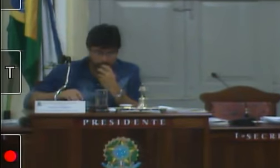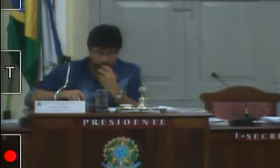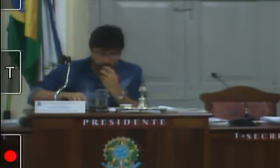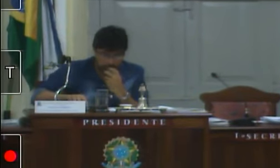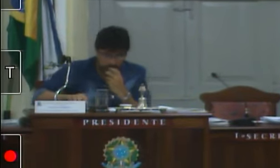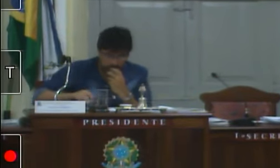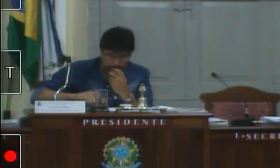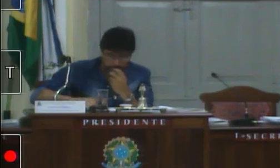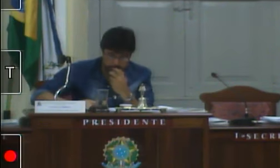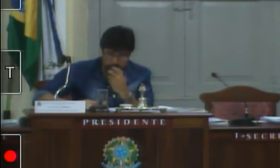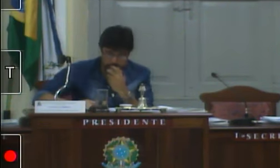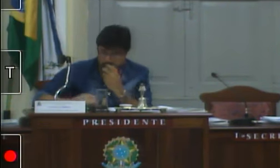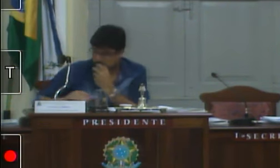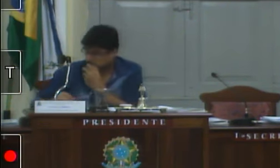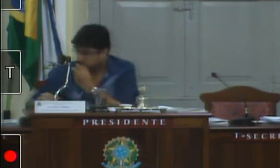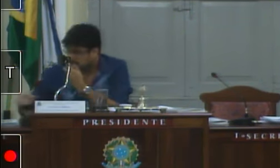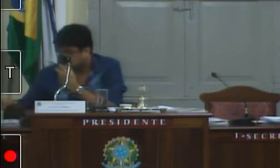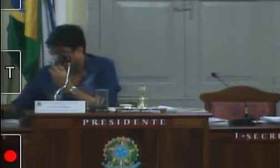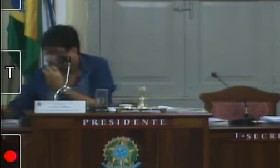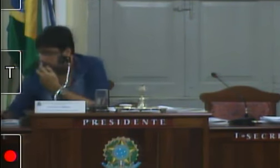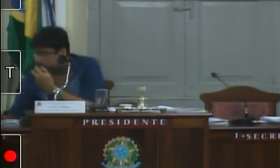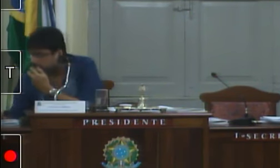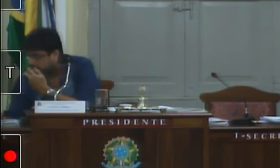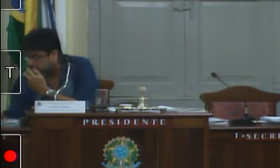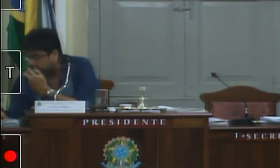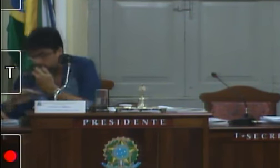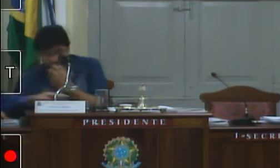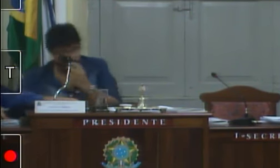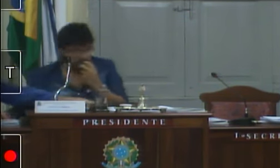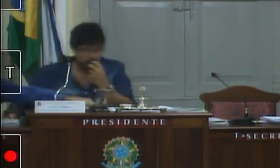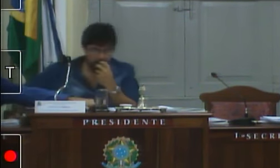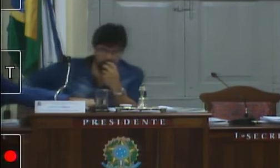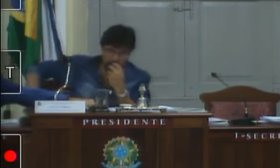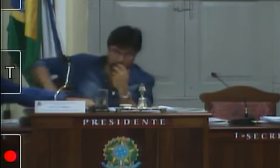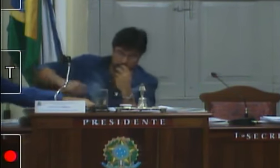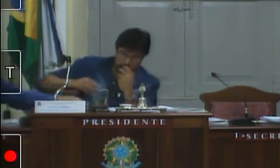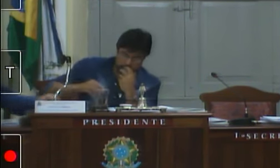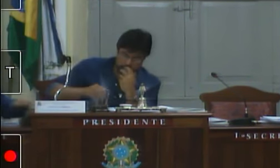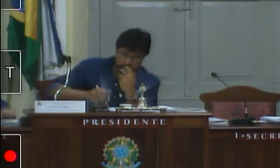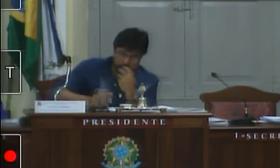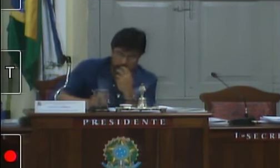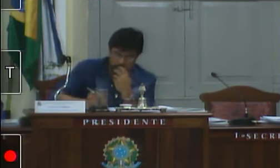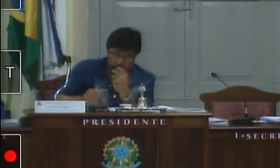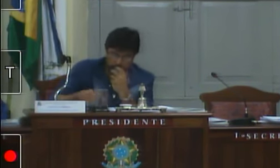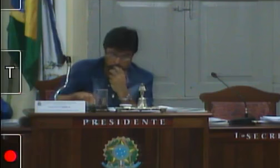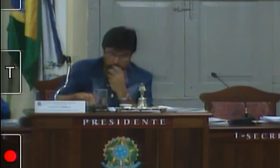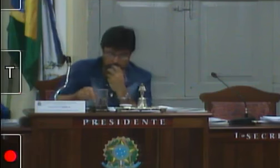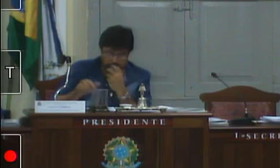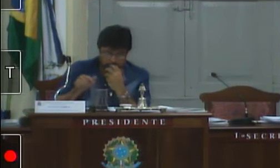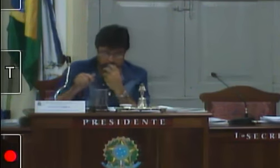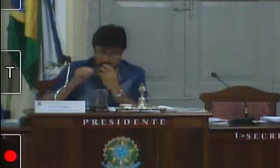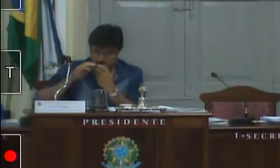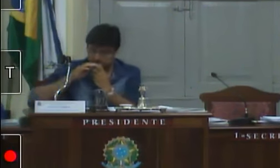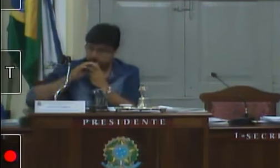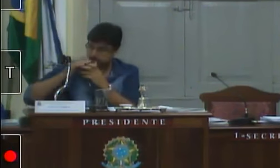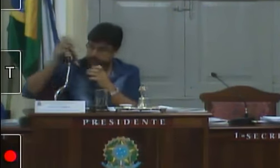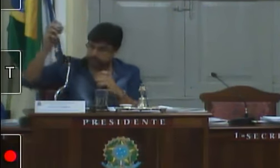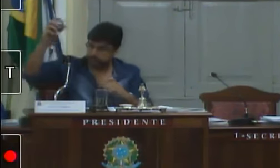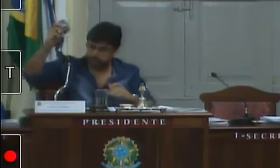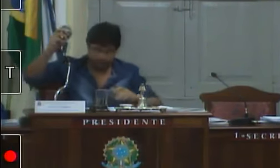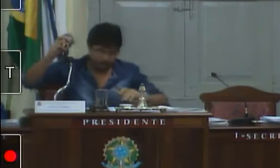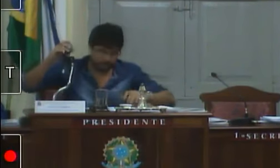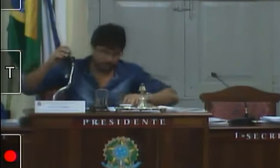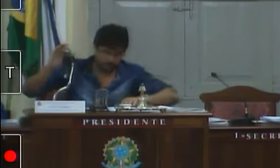do questionamento, peço para os vereadores o tempo regimental de 3 minutos, o vereador Marquinhos da Saúde.